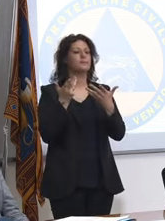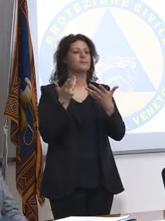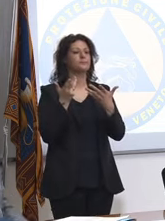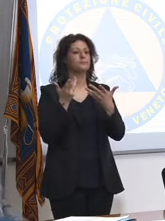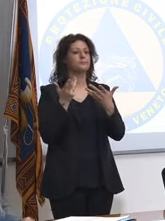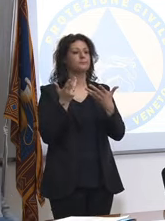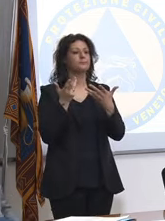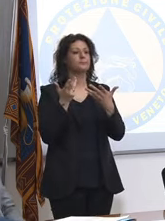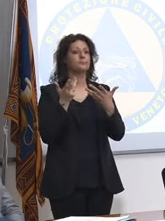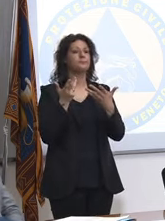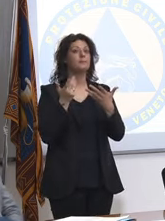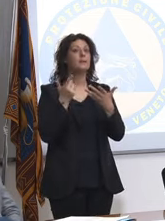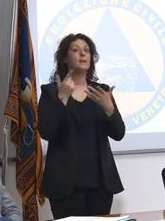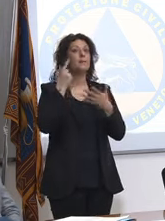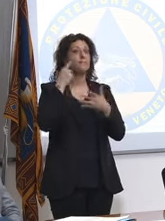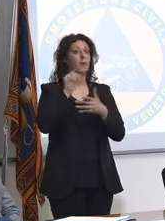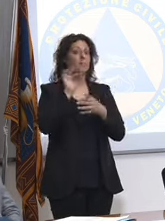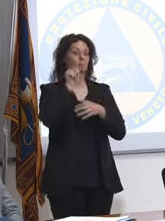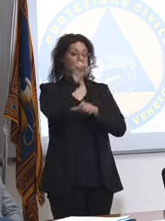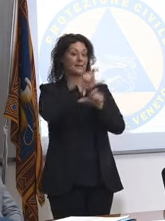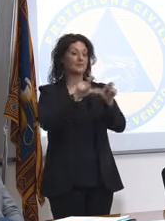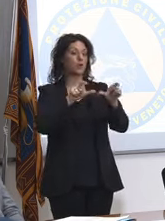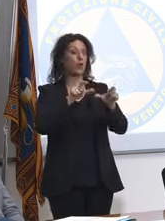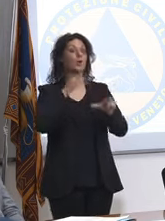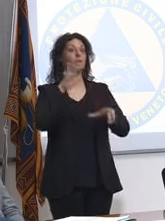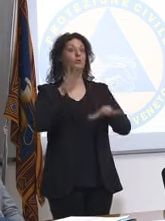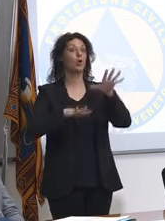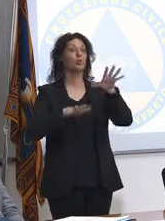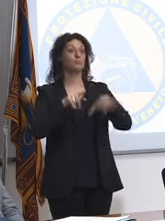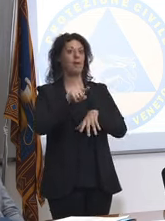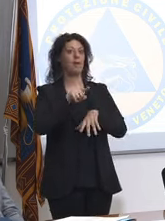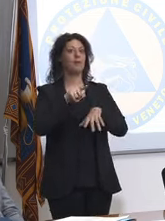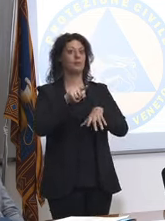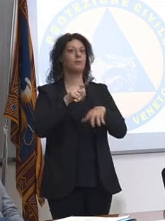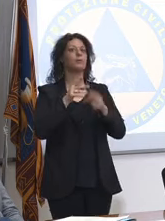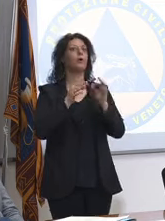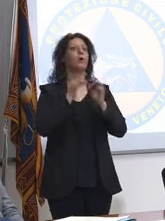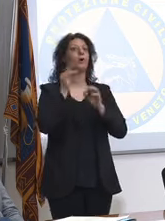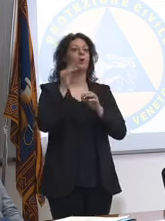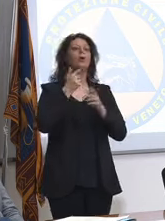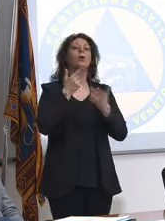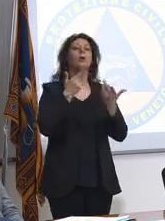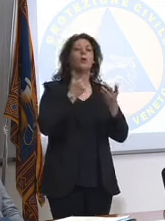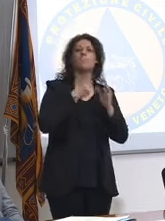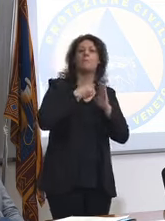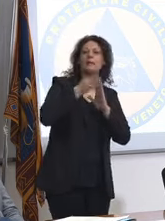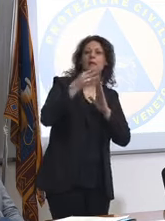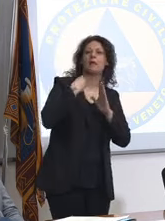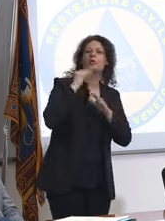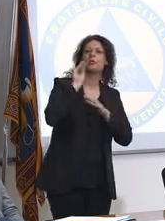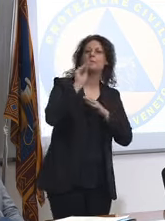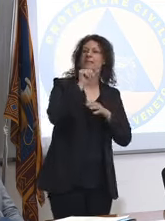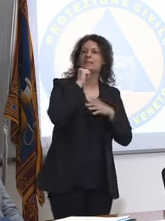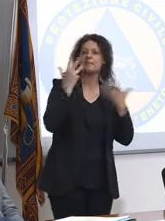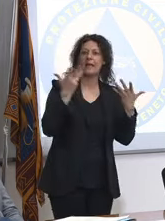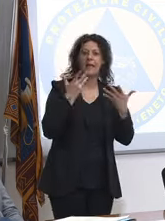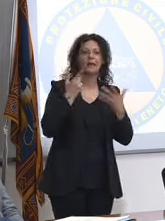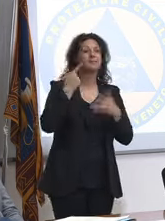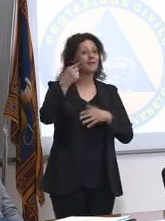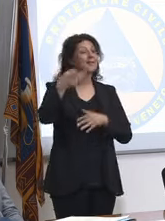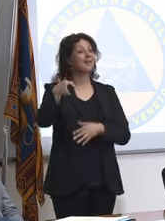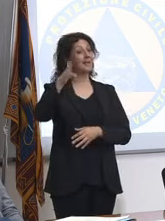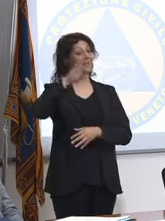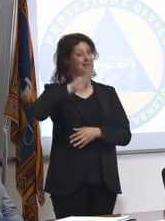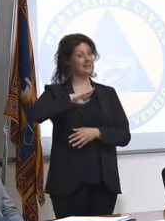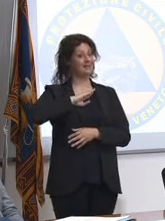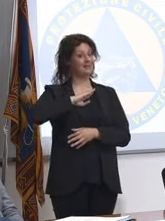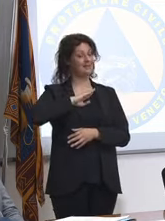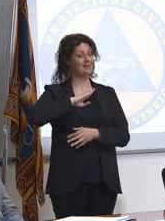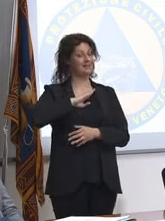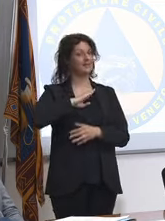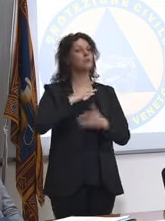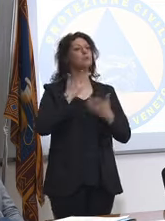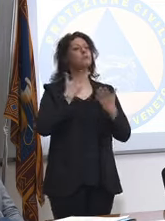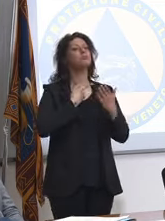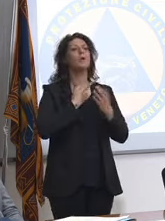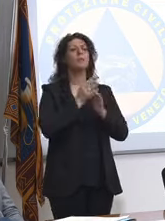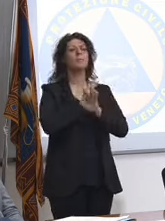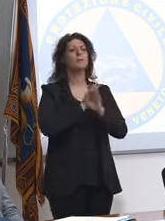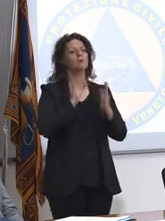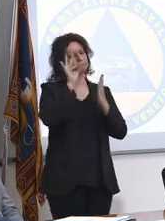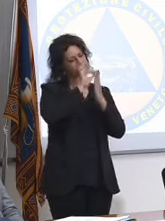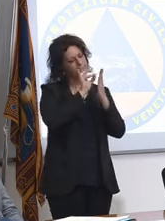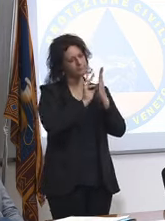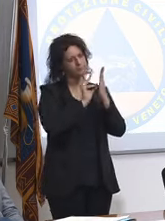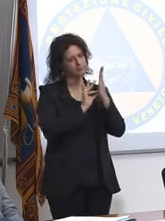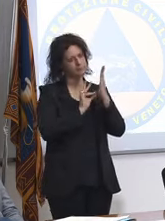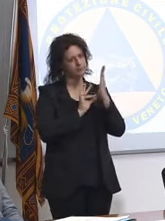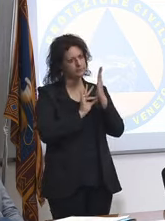ai casi sospetti. Il professor Crisanti mi ha risposto con nota mandandomi gli allegati che dovevano essere